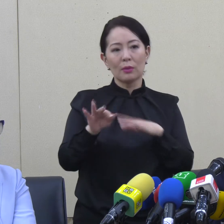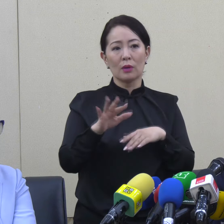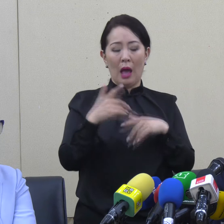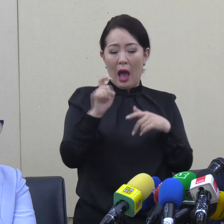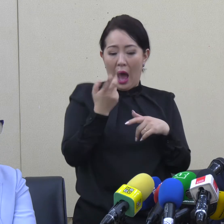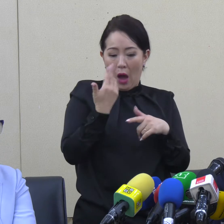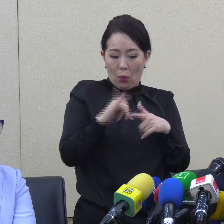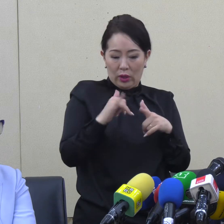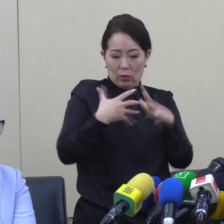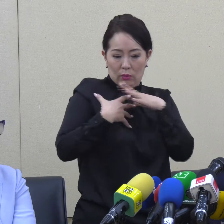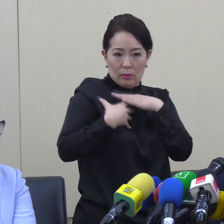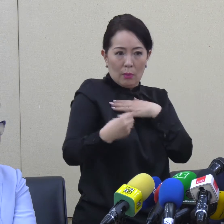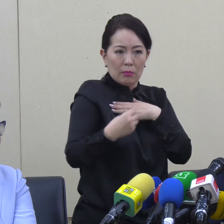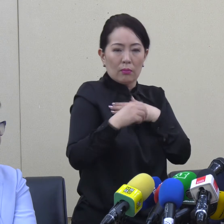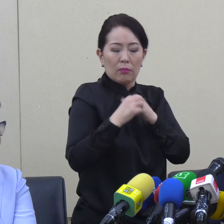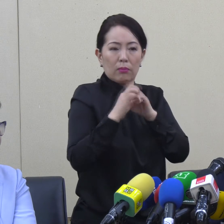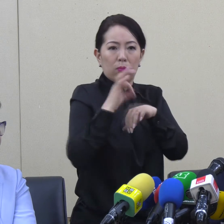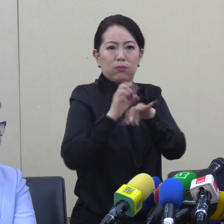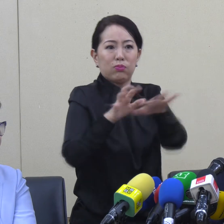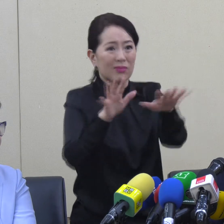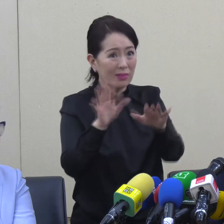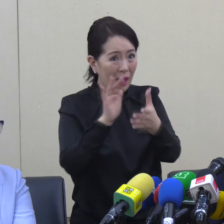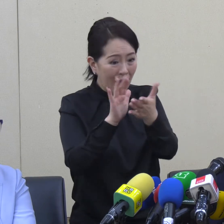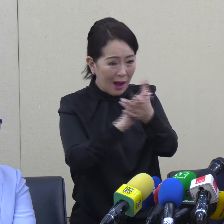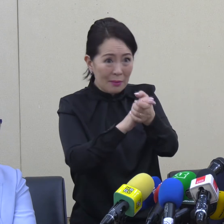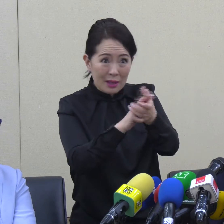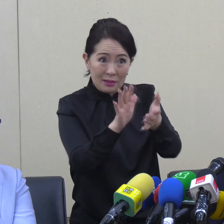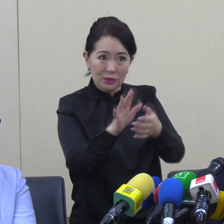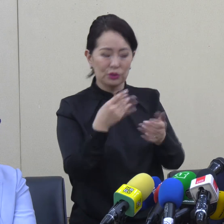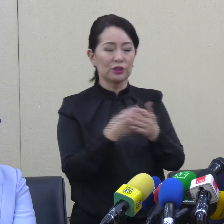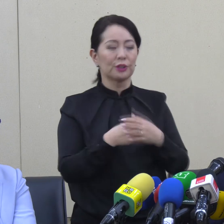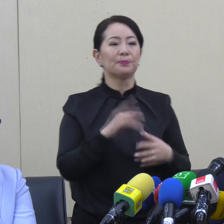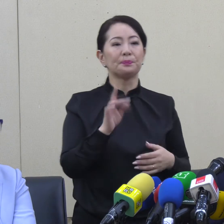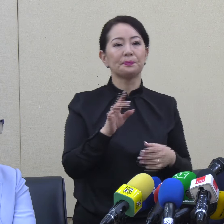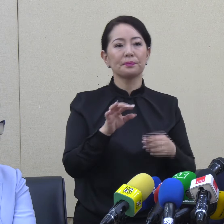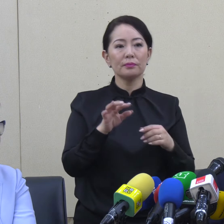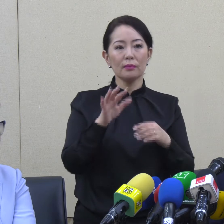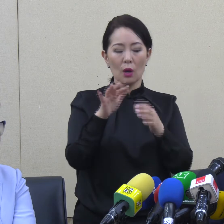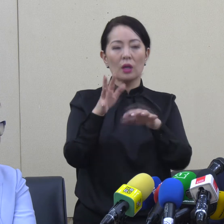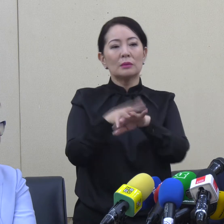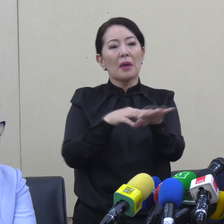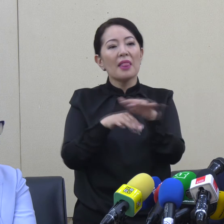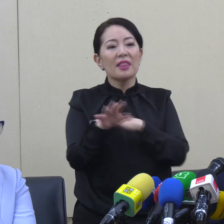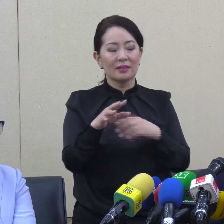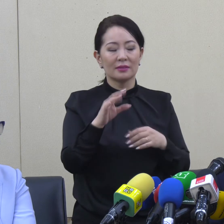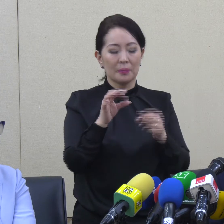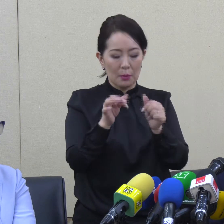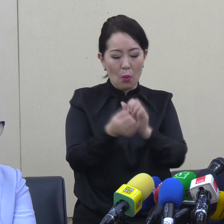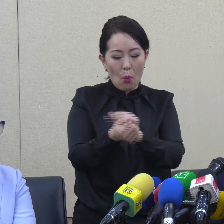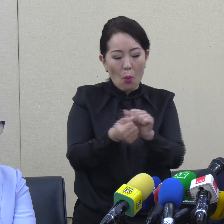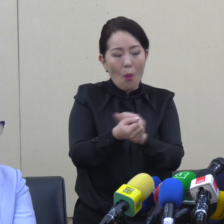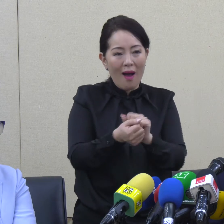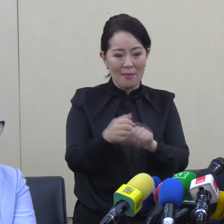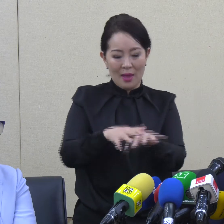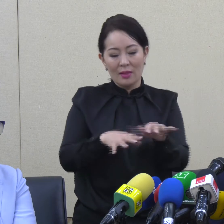тулд. За хятад бас нэг ийм жишээ байна. Маш амархан угаагддаг нэмгэн бэлийн өмсөд гадуур явж байгаа юм байна. Тэрийг одоо бас